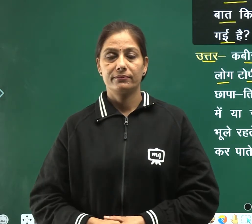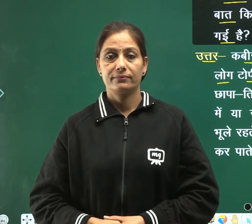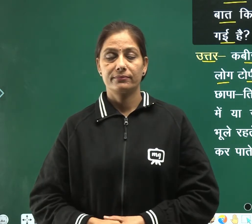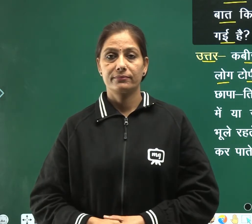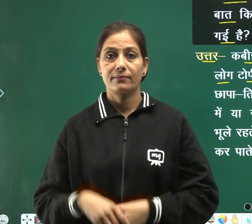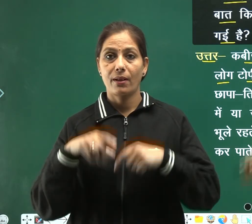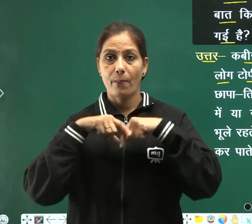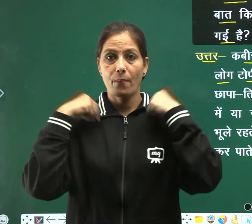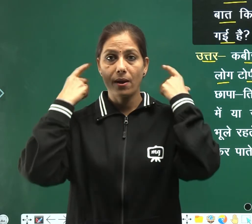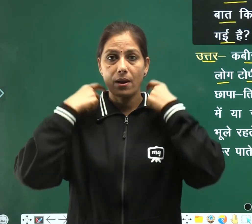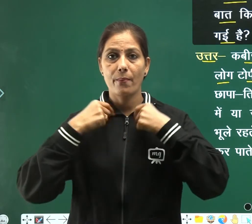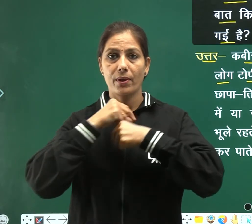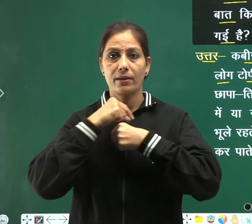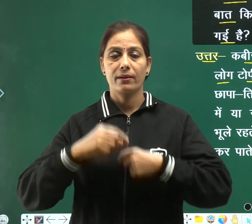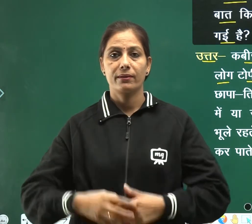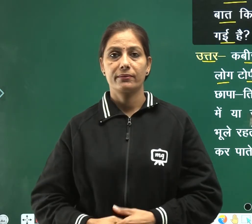माला पहनने,